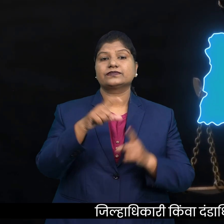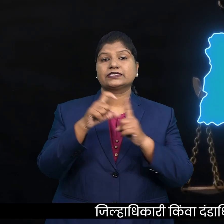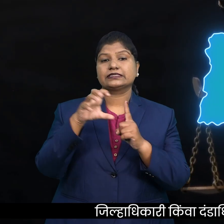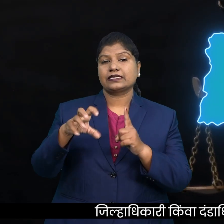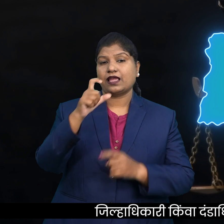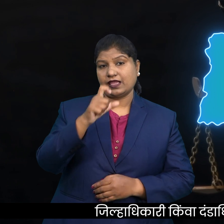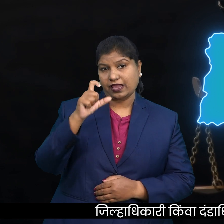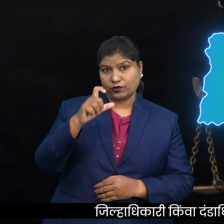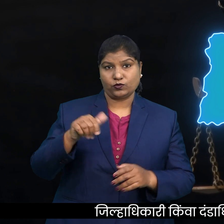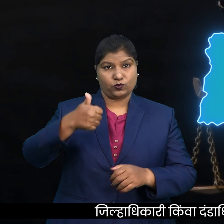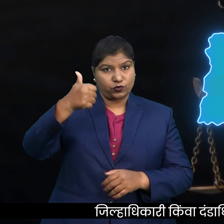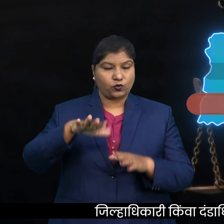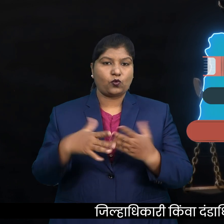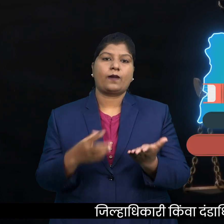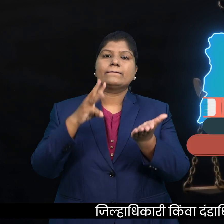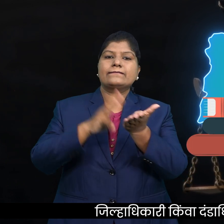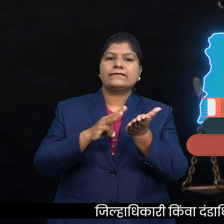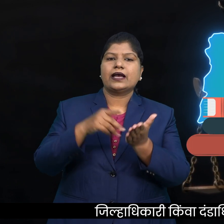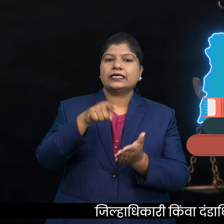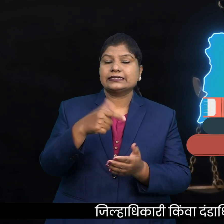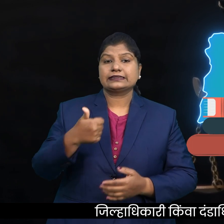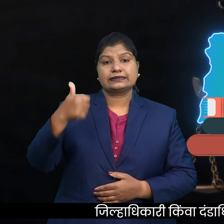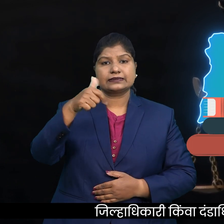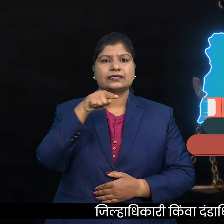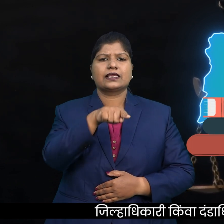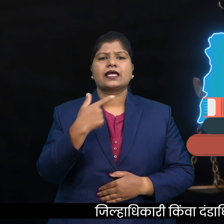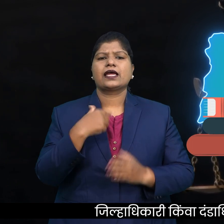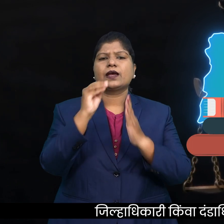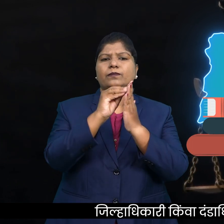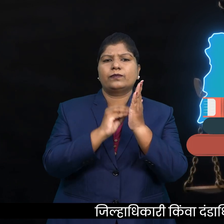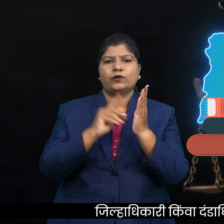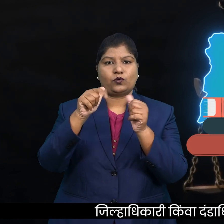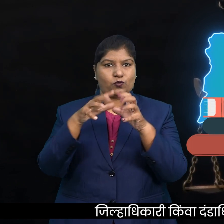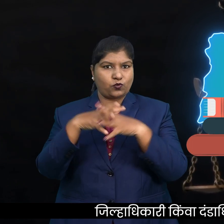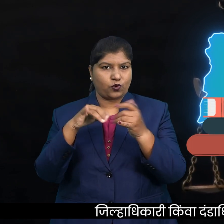जिल्हाधिकारी किंवा दंडाधिकारी जिल्ह्यात कायदे करतील.